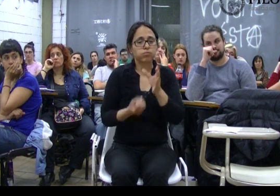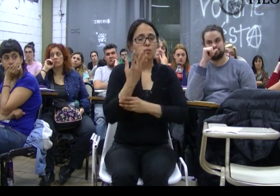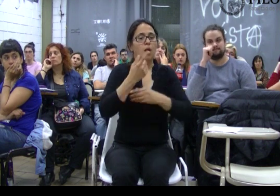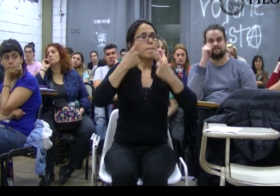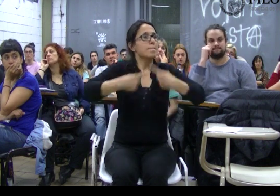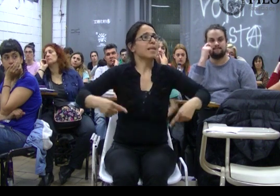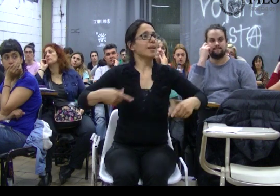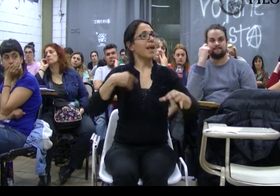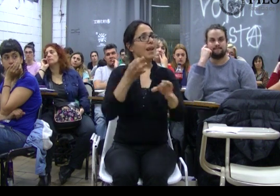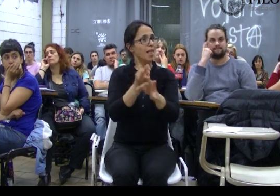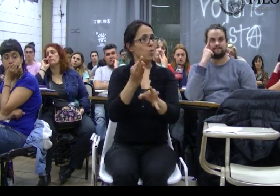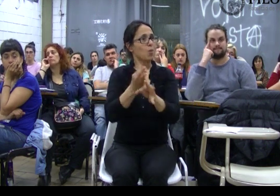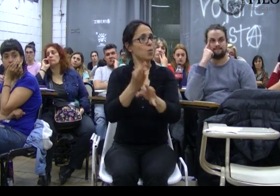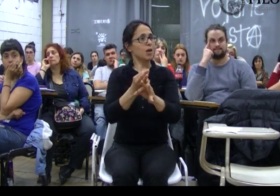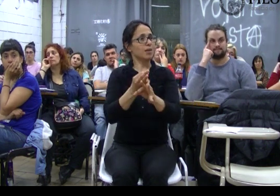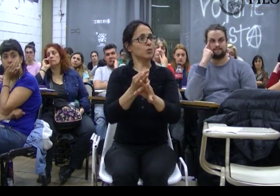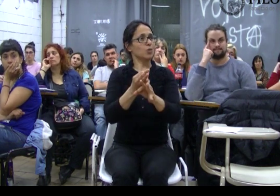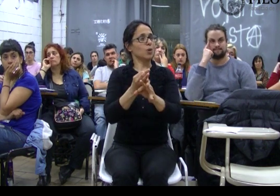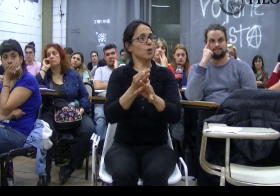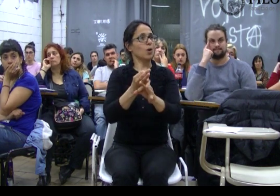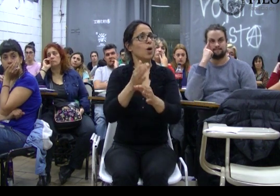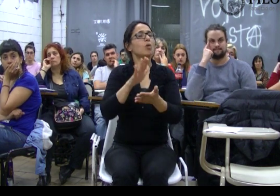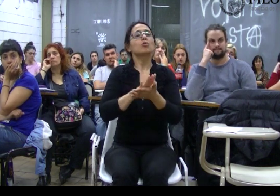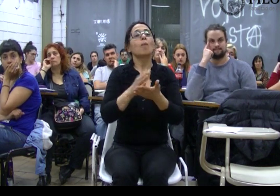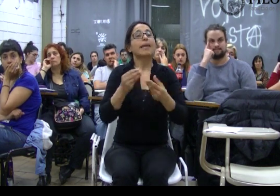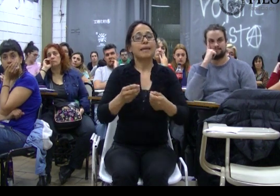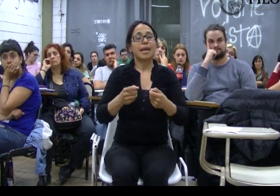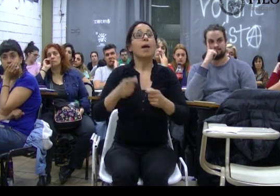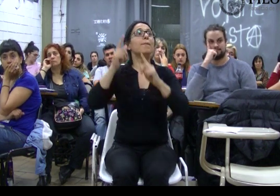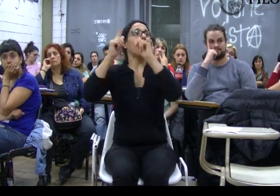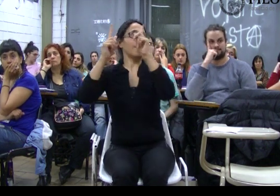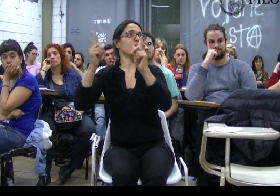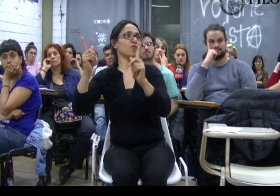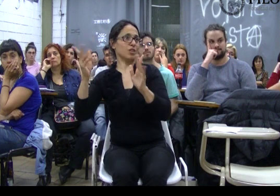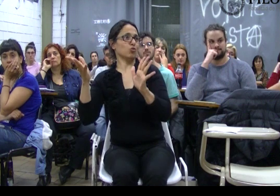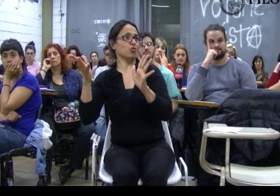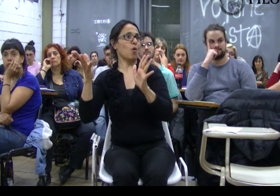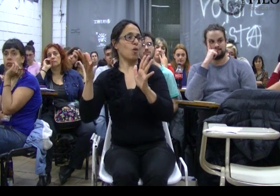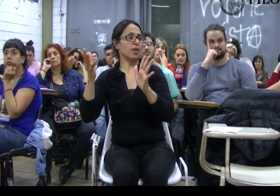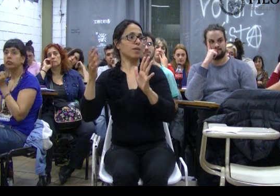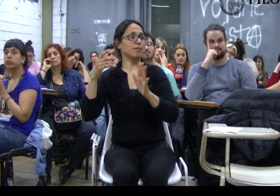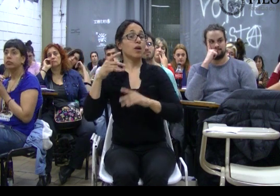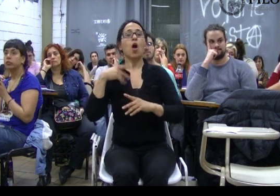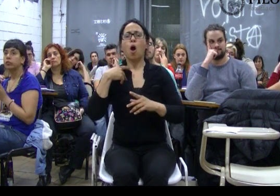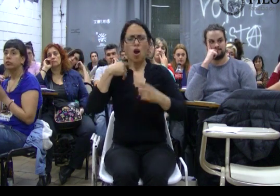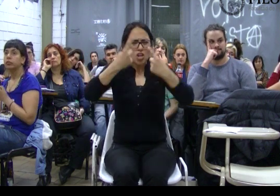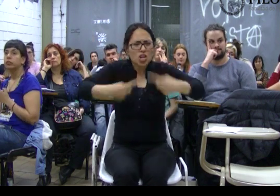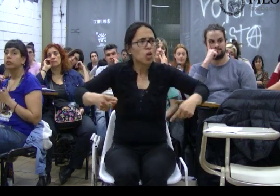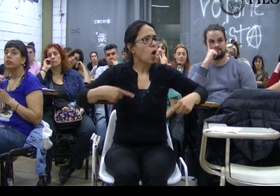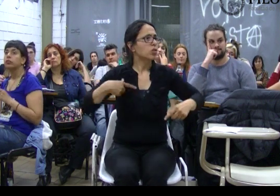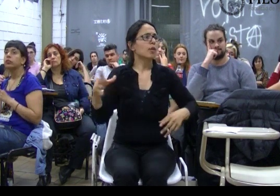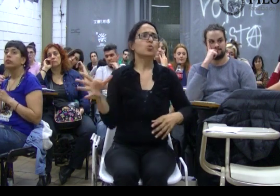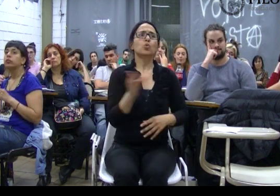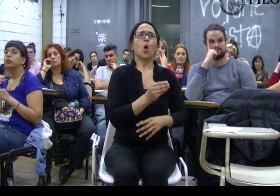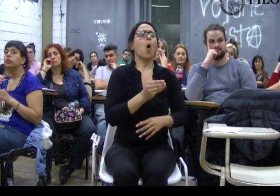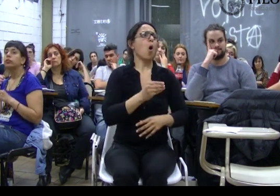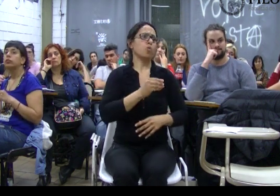que tienen que ver con bibliografía para los docentes. Todos los materiales están hechos en lengua de